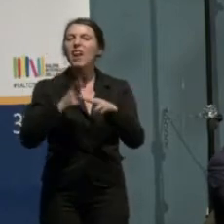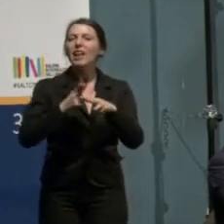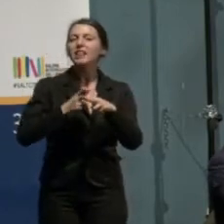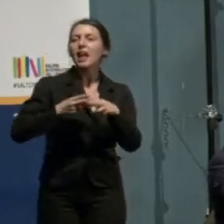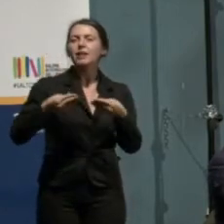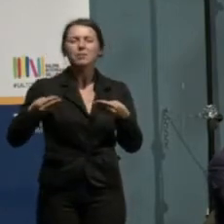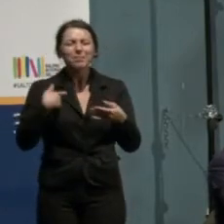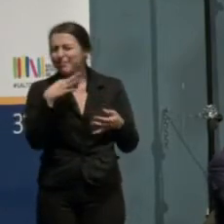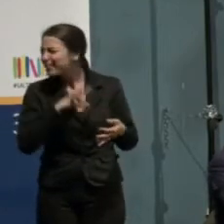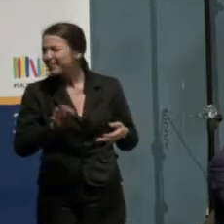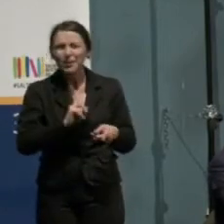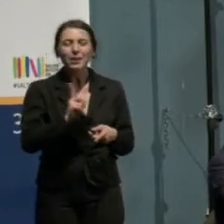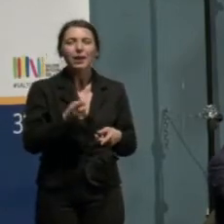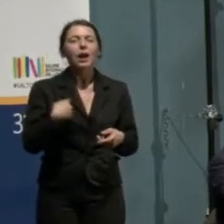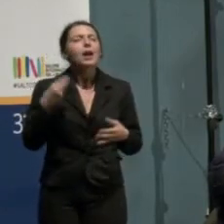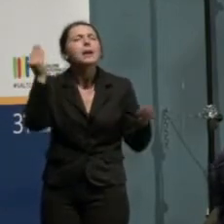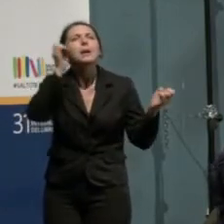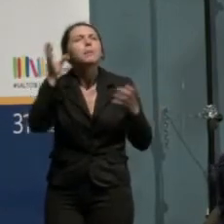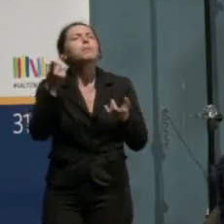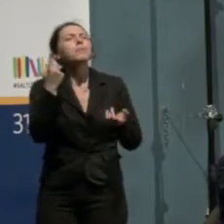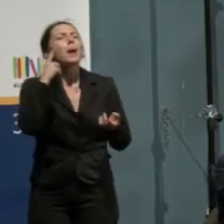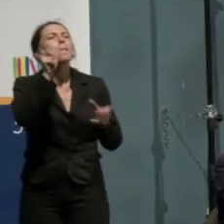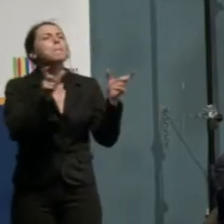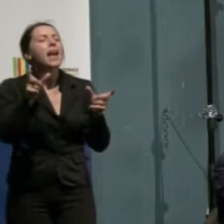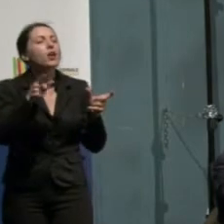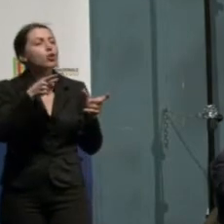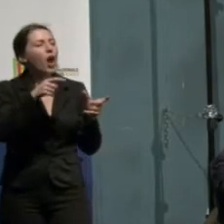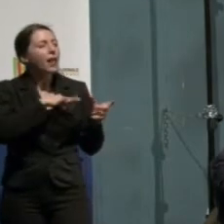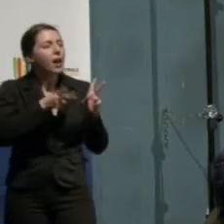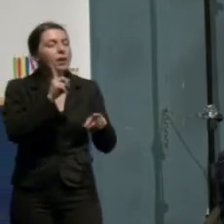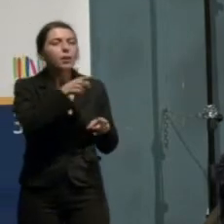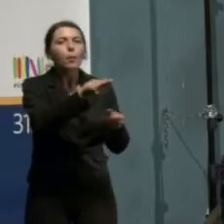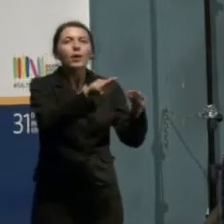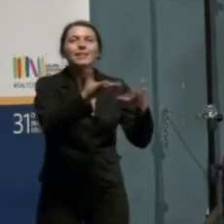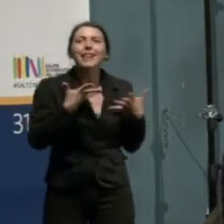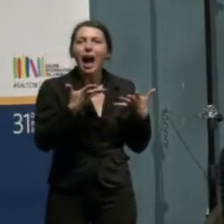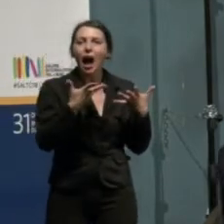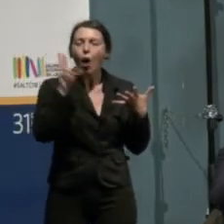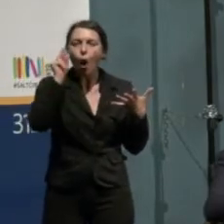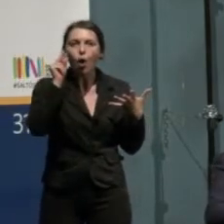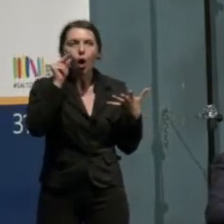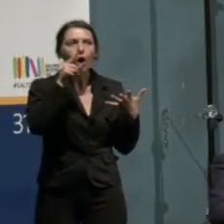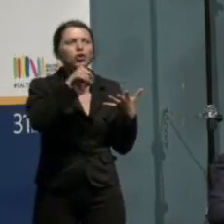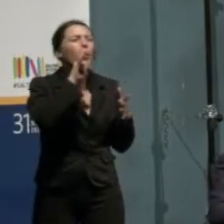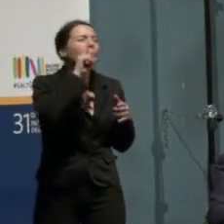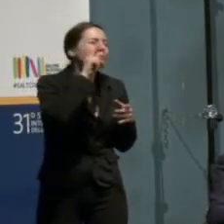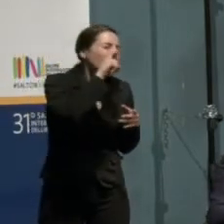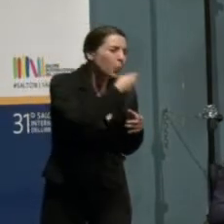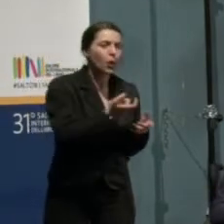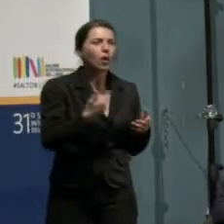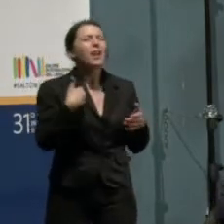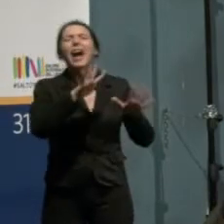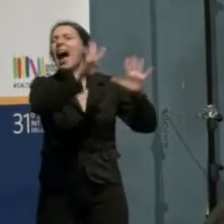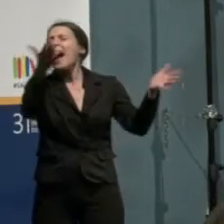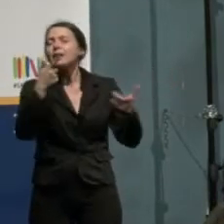peso nella versione più interessante sia quella che mi fa conoscere che a curiosità poi faccia quello che gli pare non mi interessa niente